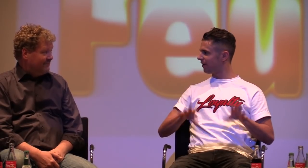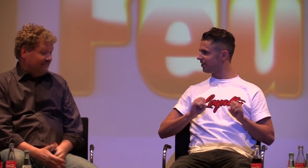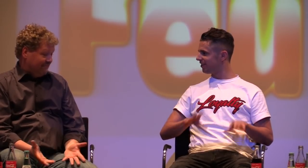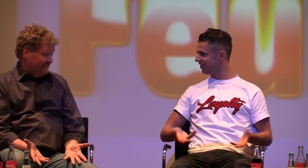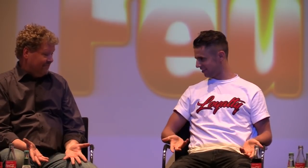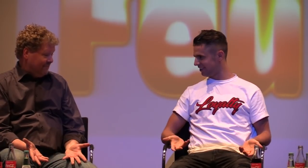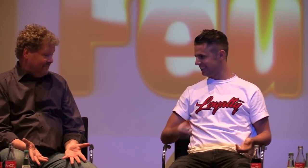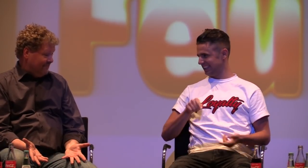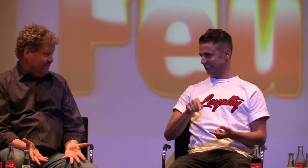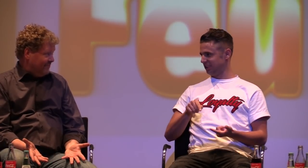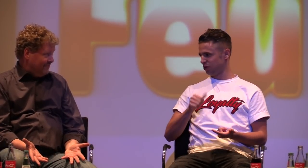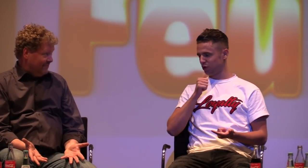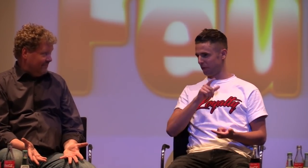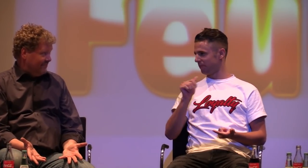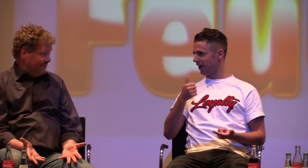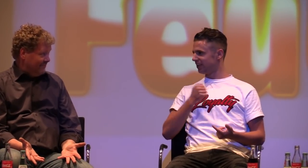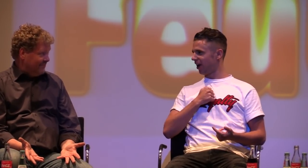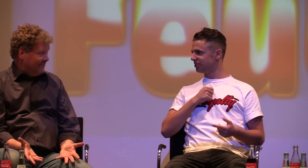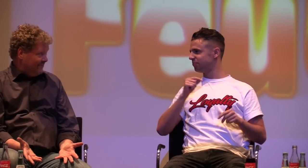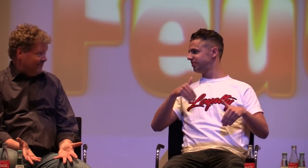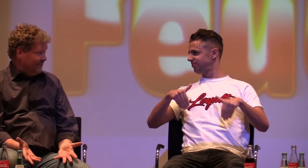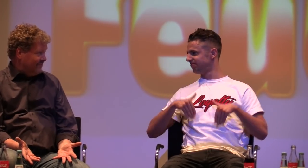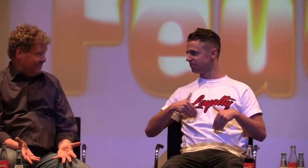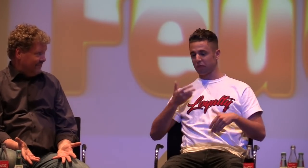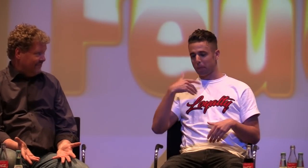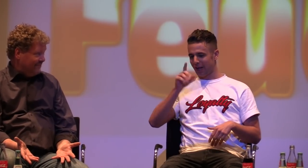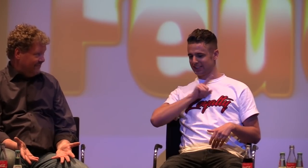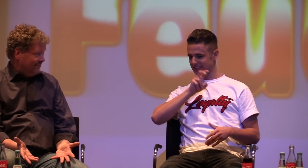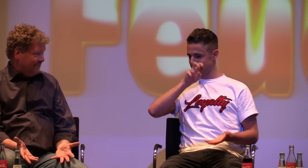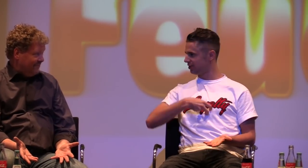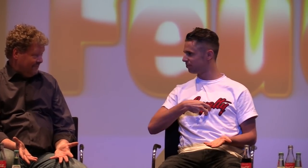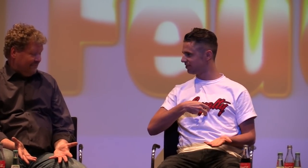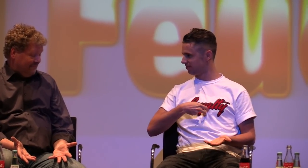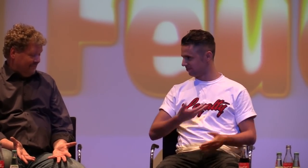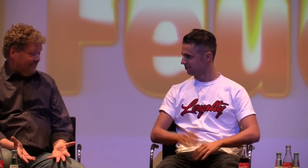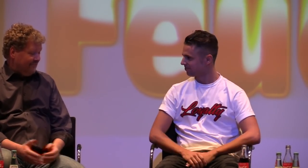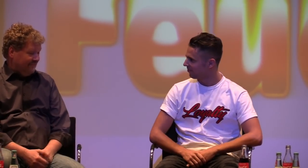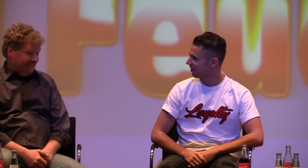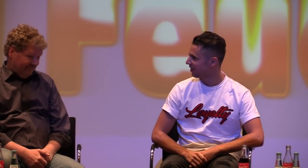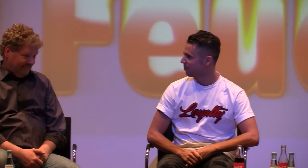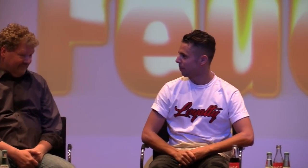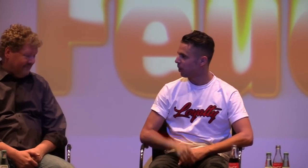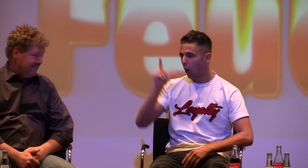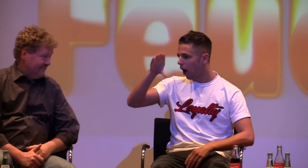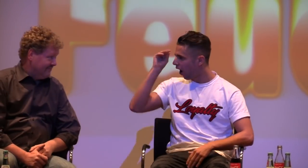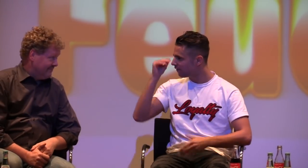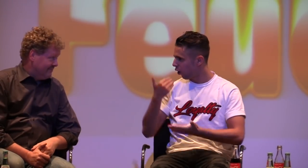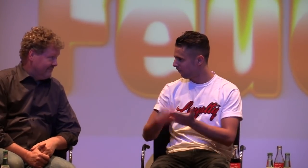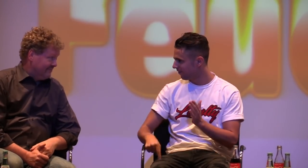Angst davor, eben sich dann auch öffentlich da ihre eigene Meinung kundzutun. Viele junge Leute gucken eben mehr auf sich